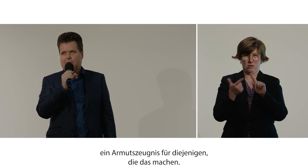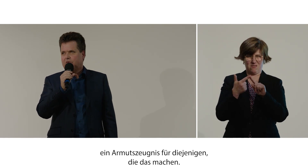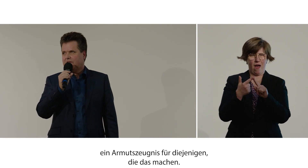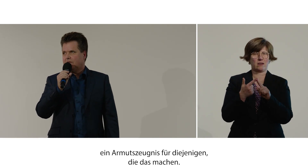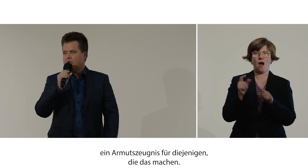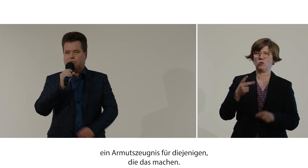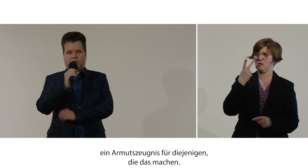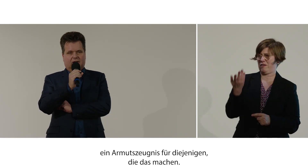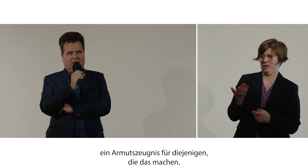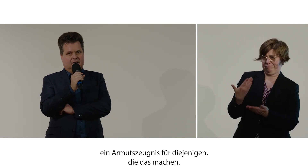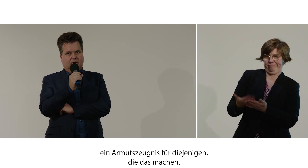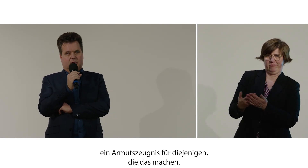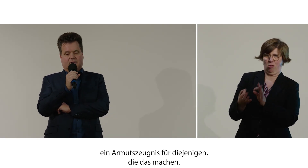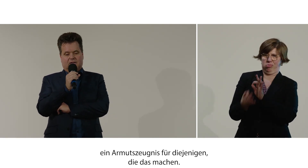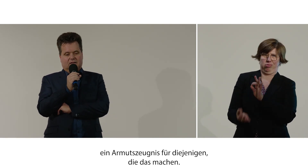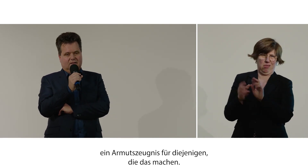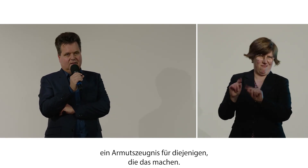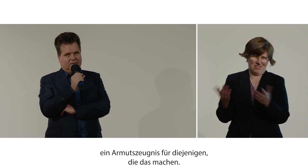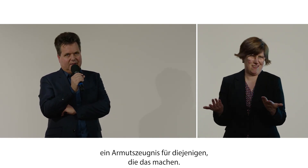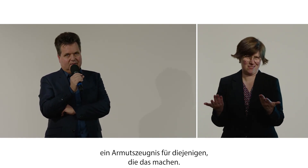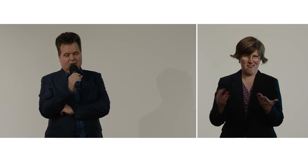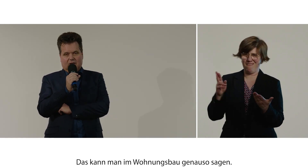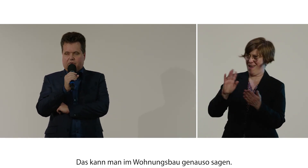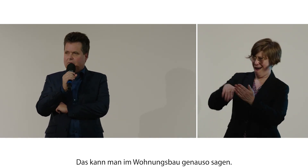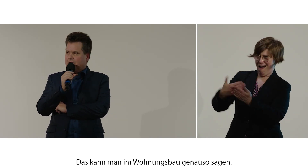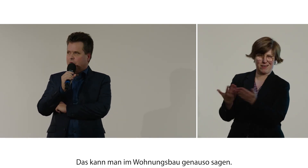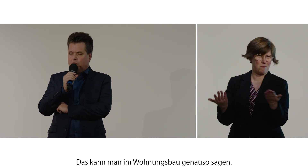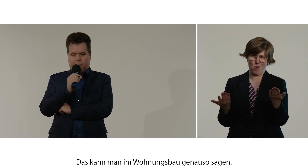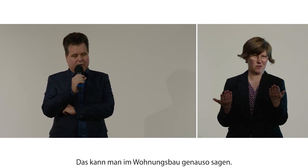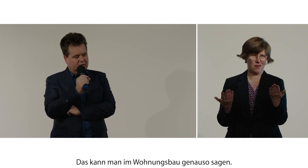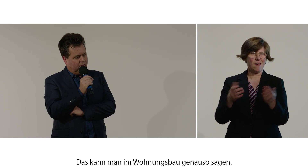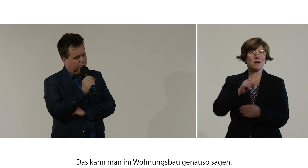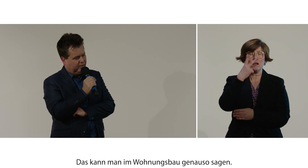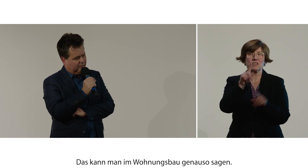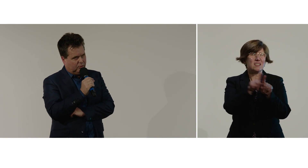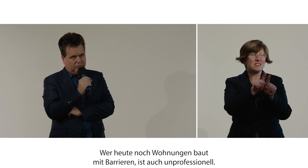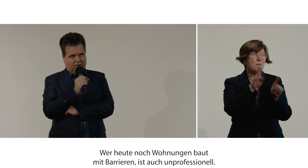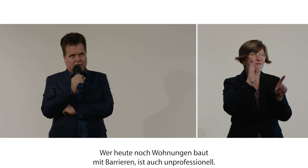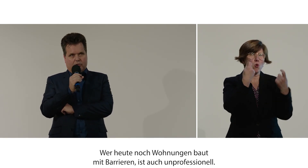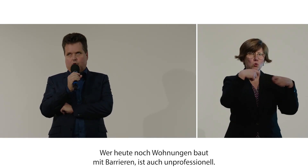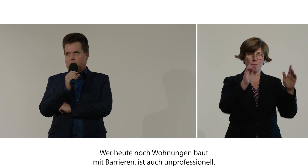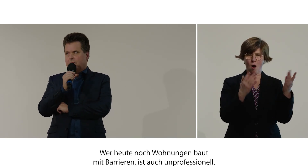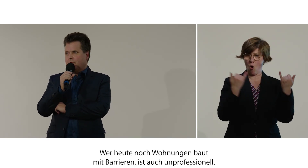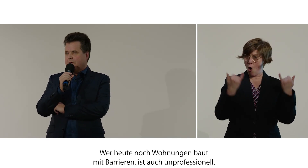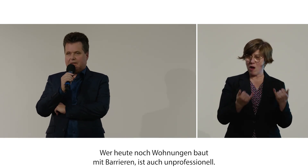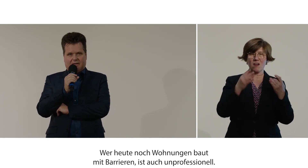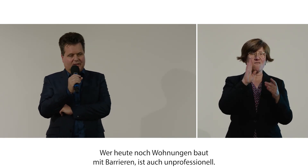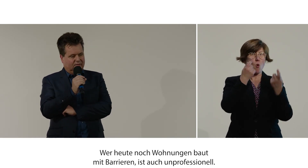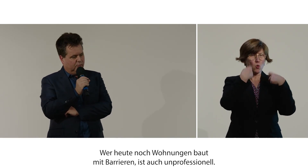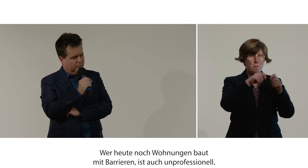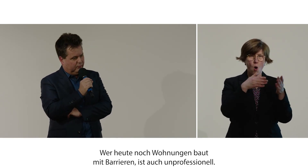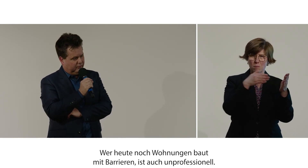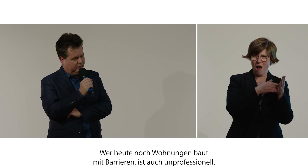ein Armutszeugnis für denjenigen oder diejenigen, die das macht. Das kann man im Wohnungsbau genauso sagen. Wer heutzutage noch Wohnungen baut mit